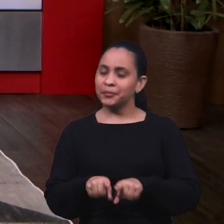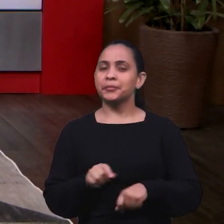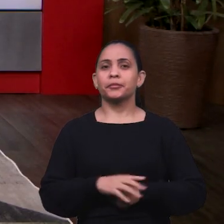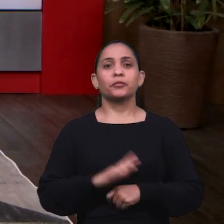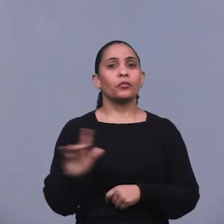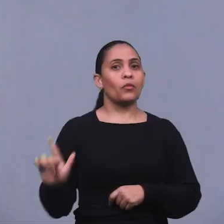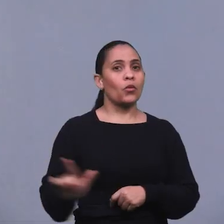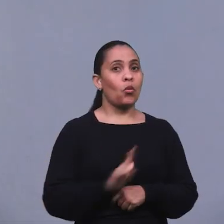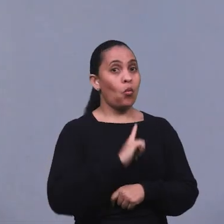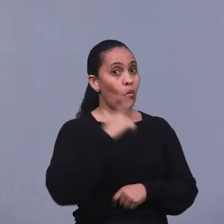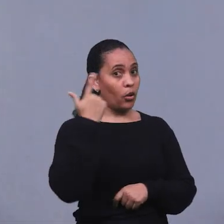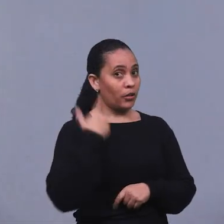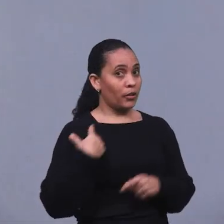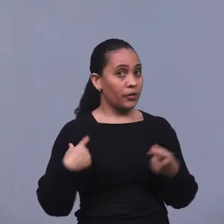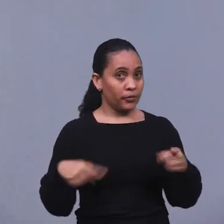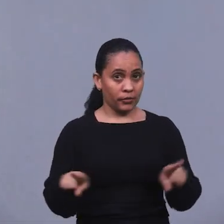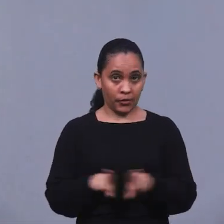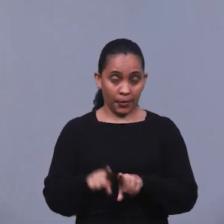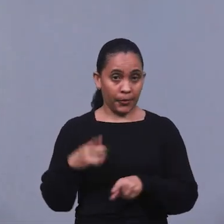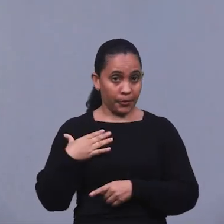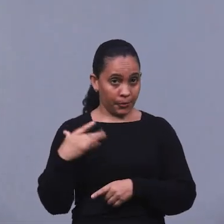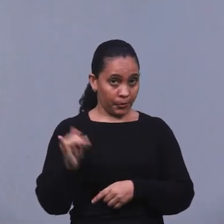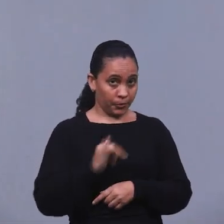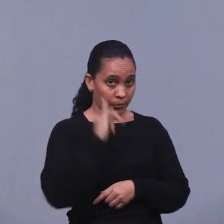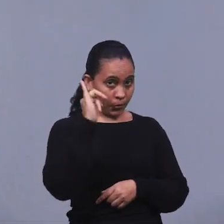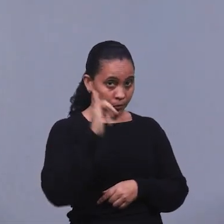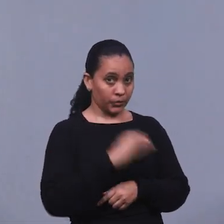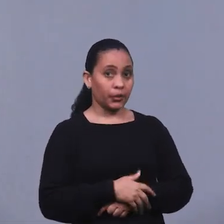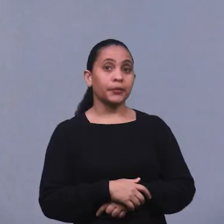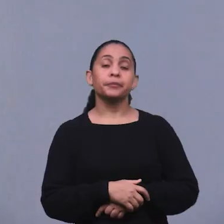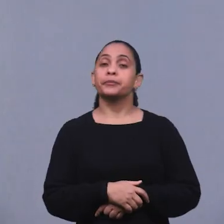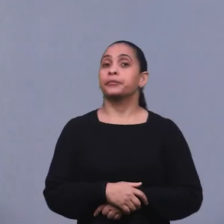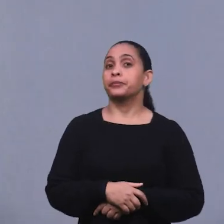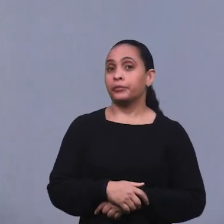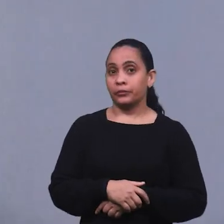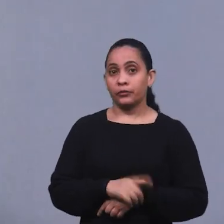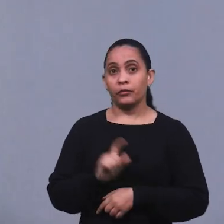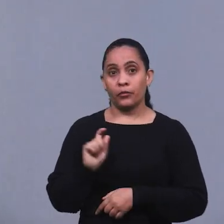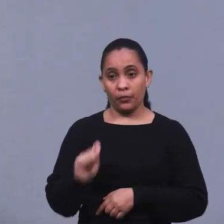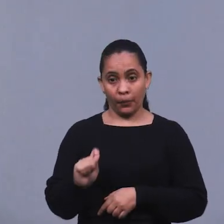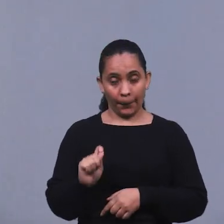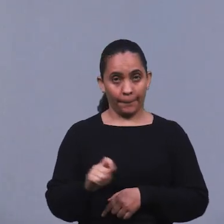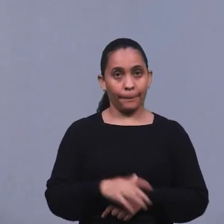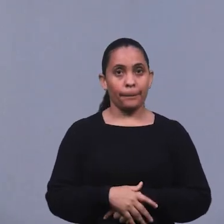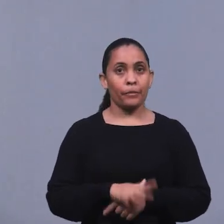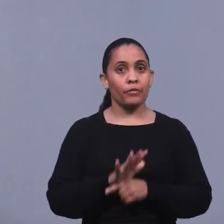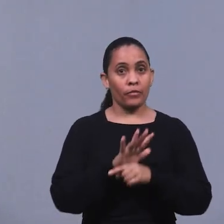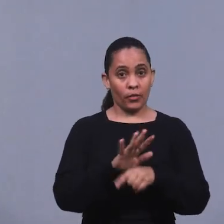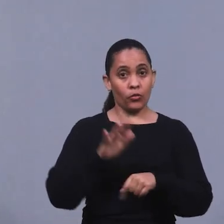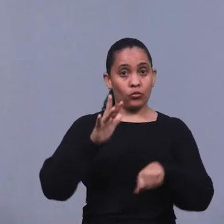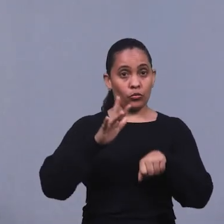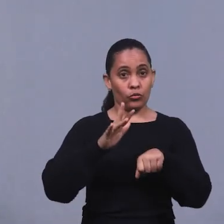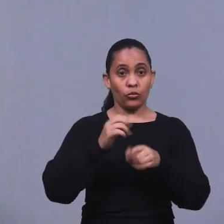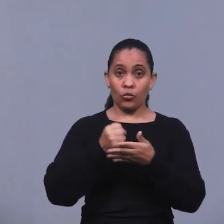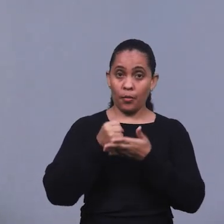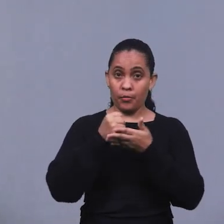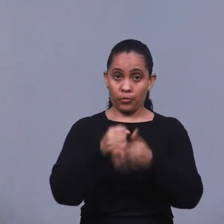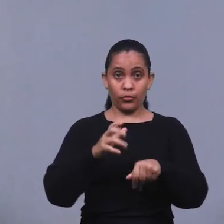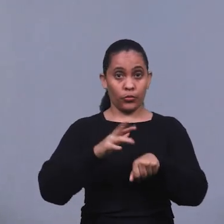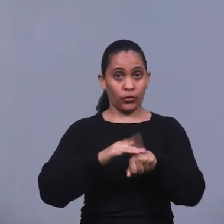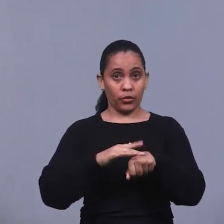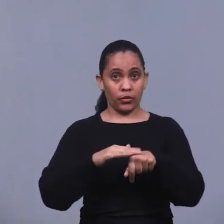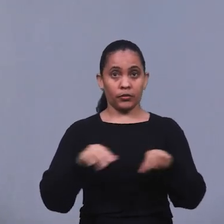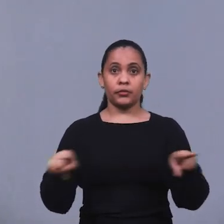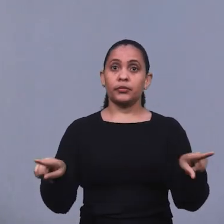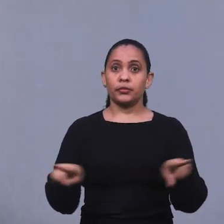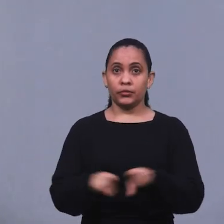Um outro benefício que é importante também é o auxílio-doença também que a gente já falou, que é o temporário, Aham. e a